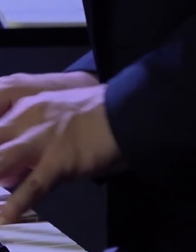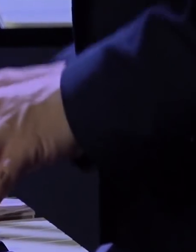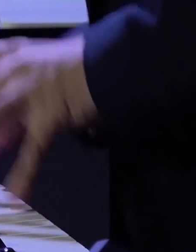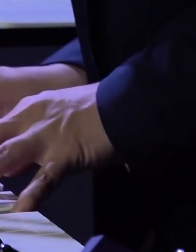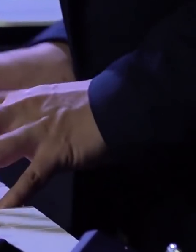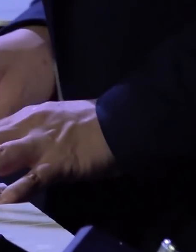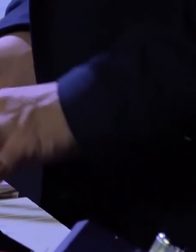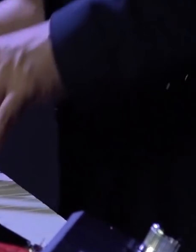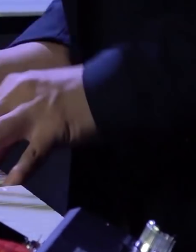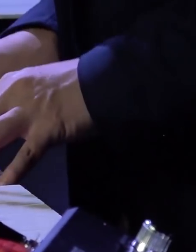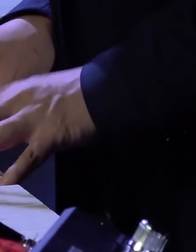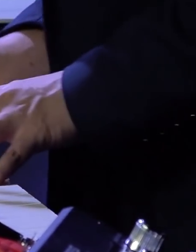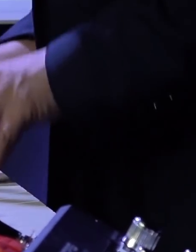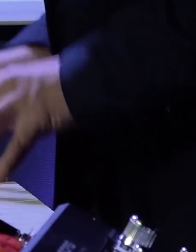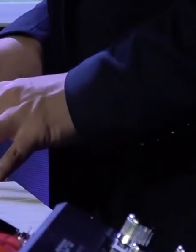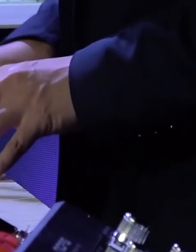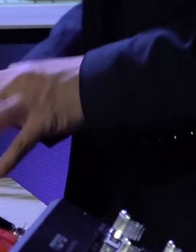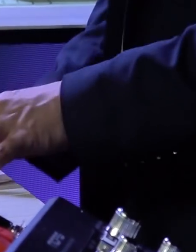Bapa.